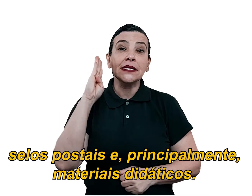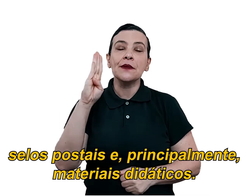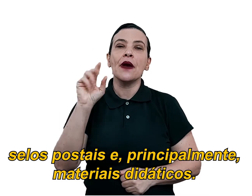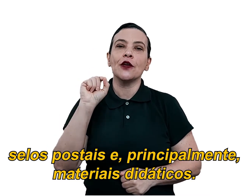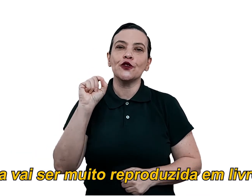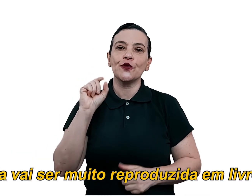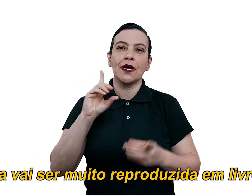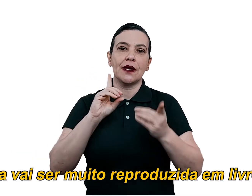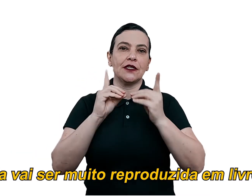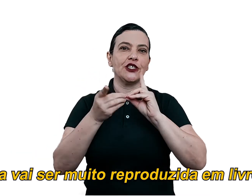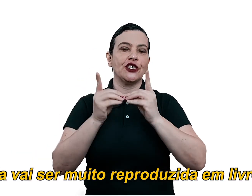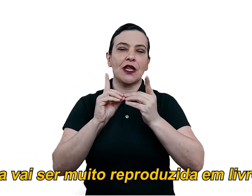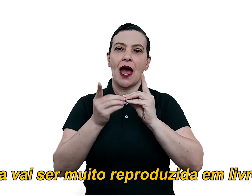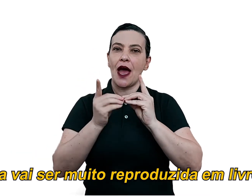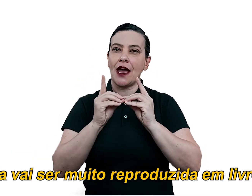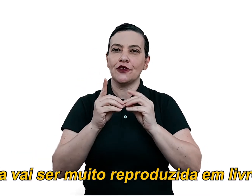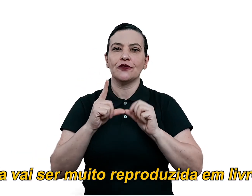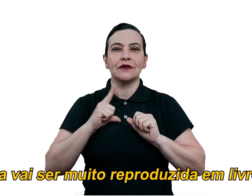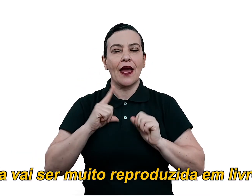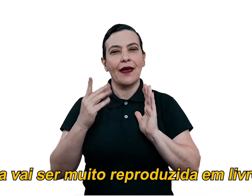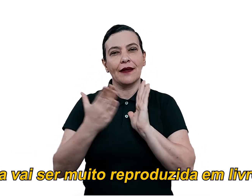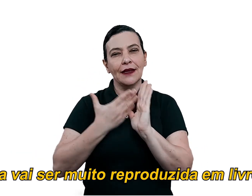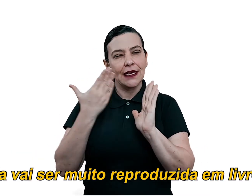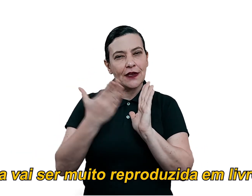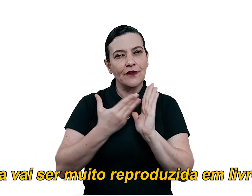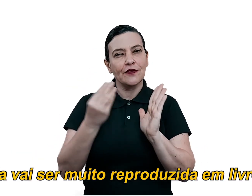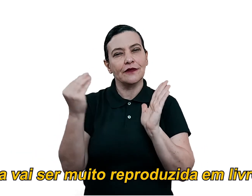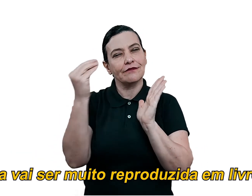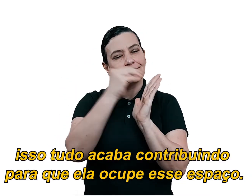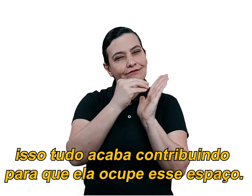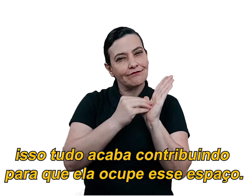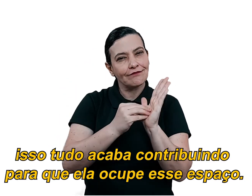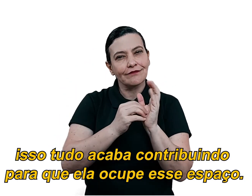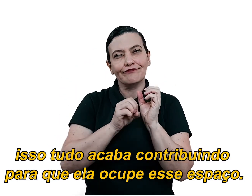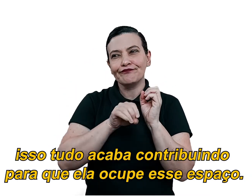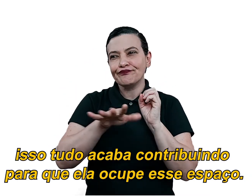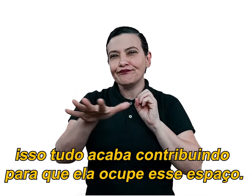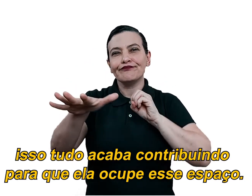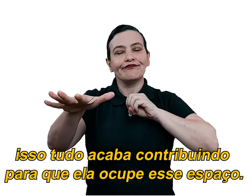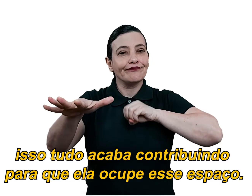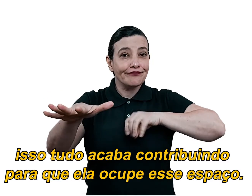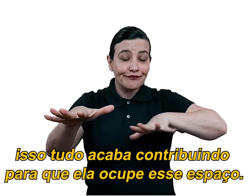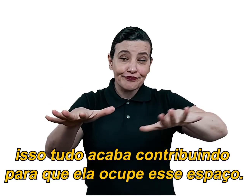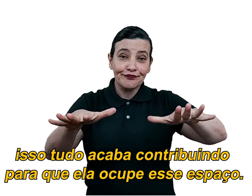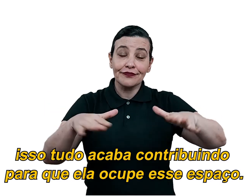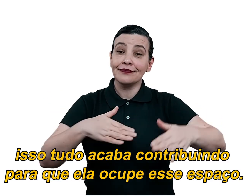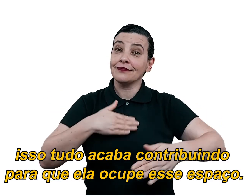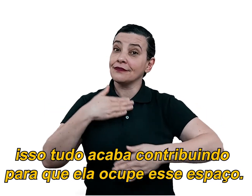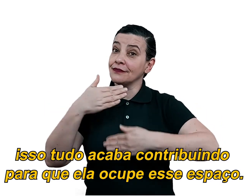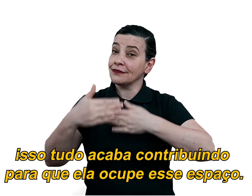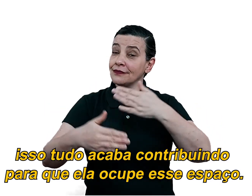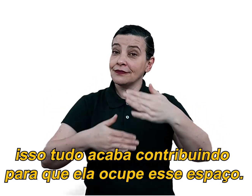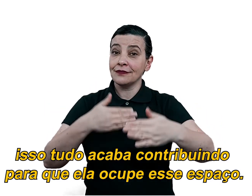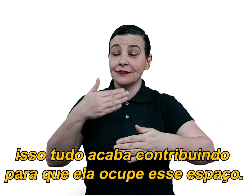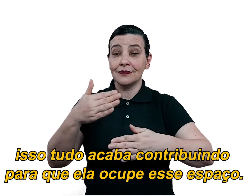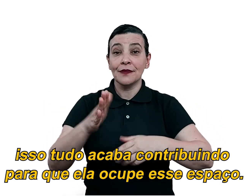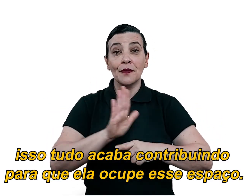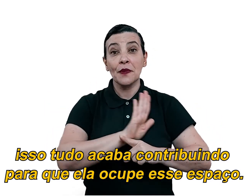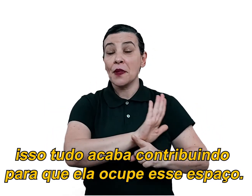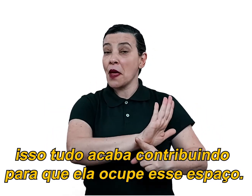didáticos. Ela vai ser muito reproduzida em livros, e isso tudo acaba contribuindo para que ela ocupe esse